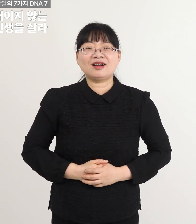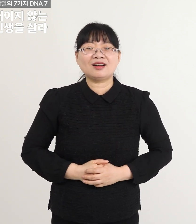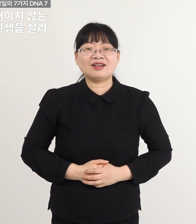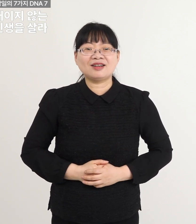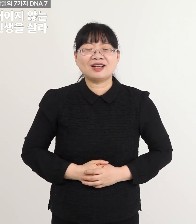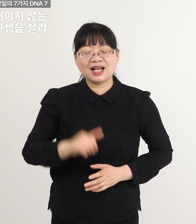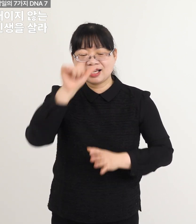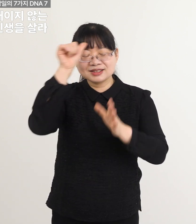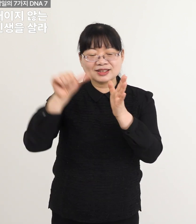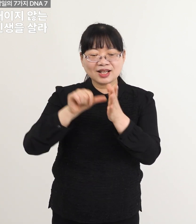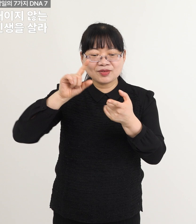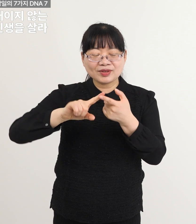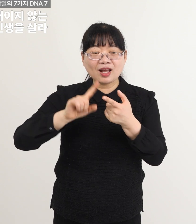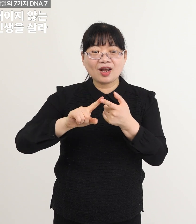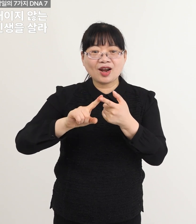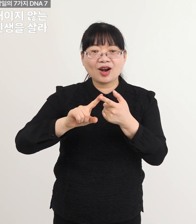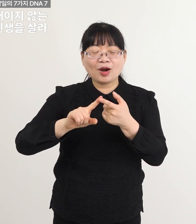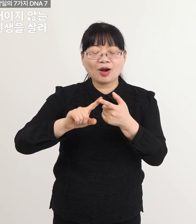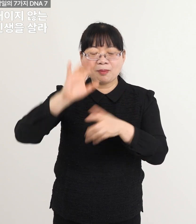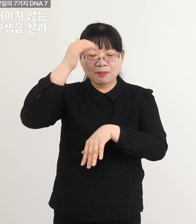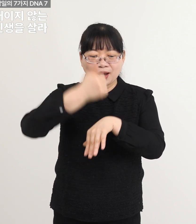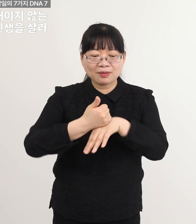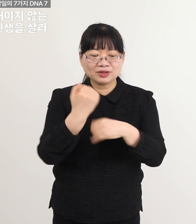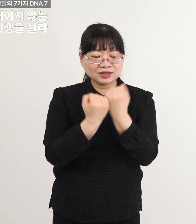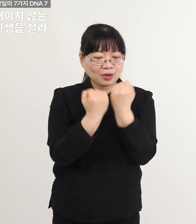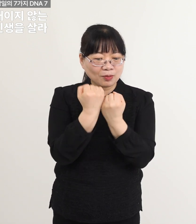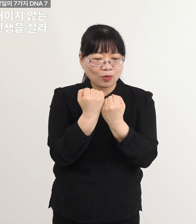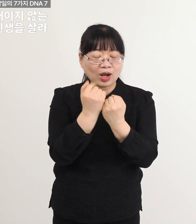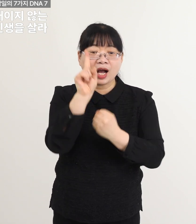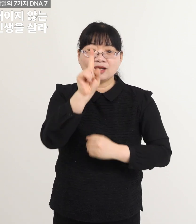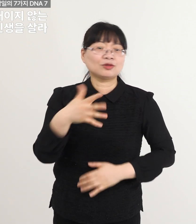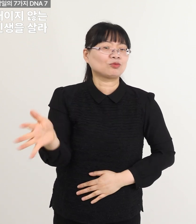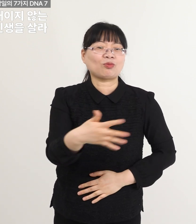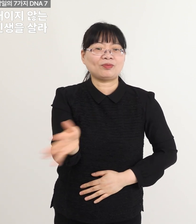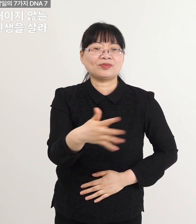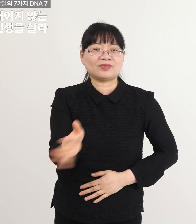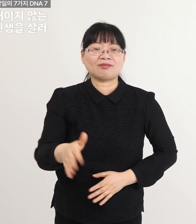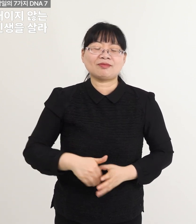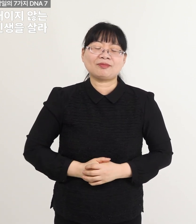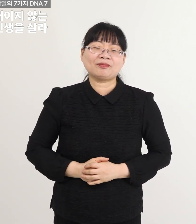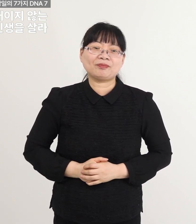그 인생에 대한 마무리 설명이 일절 없어요.